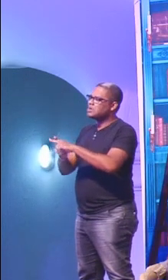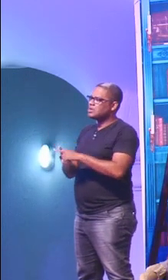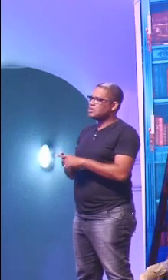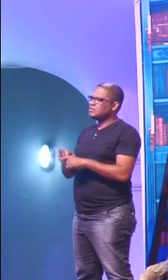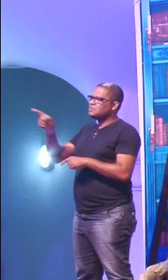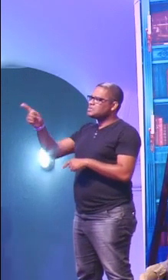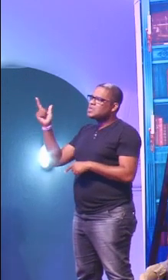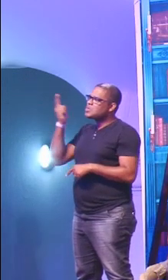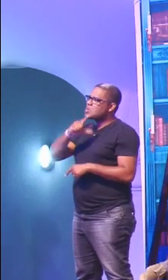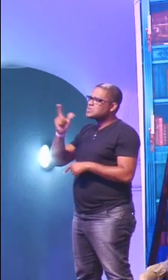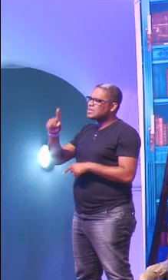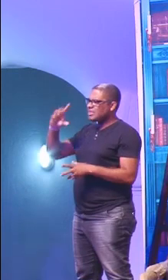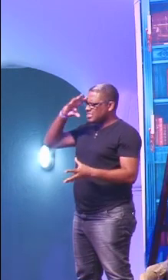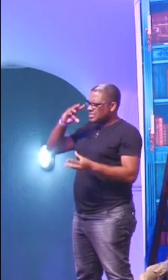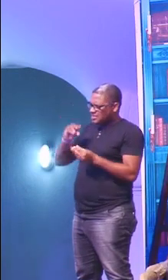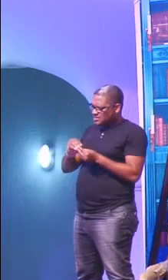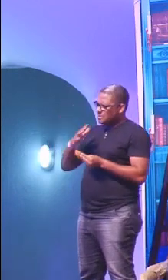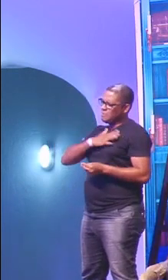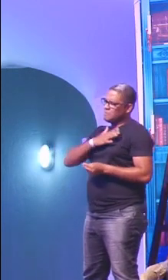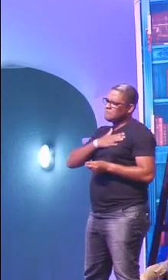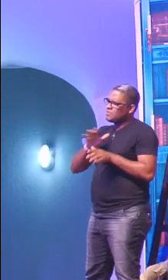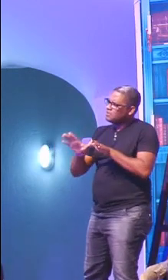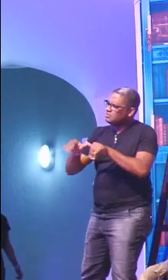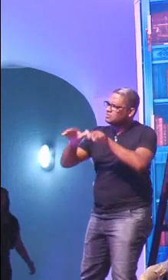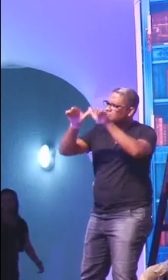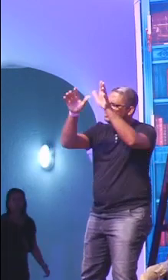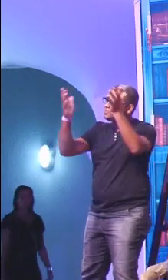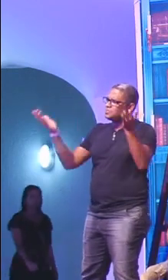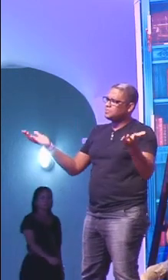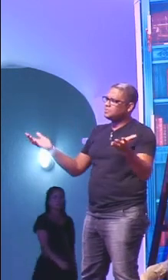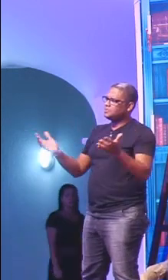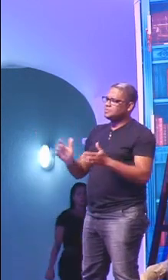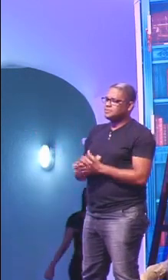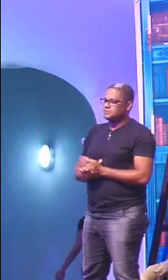Não consegue compreender o meu bater de asas.